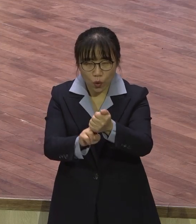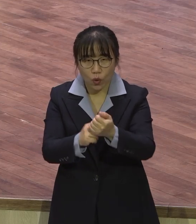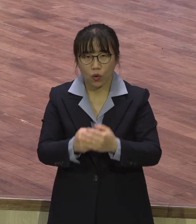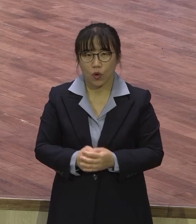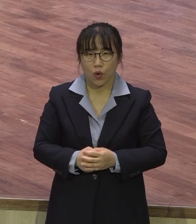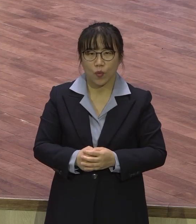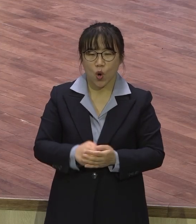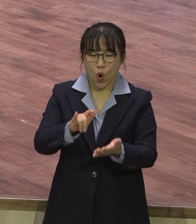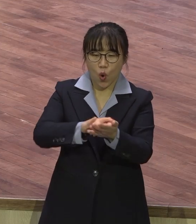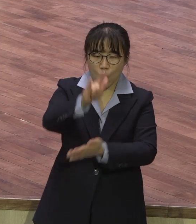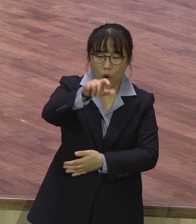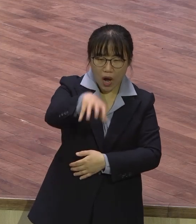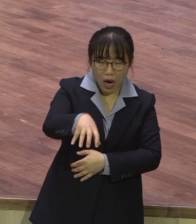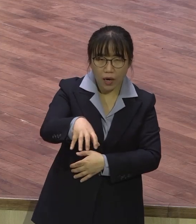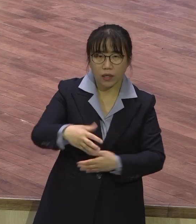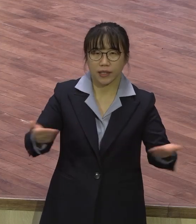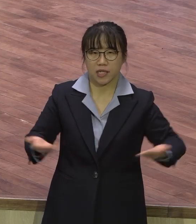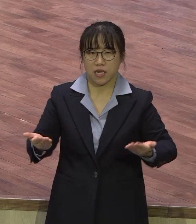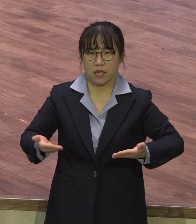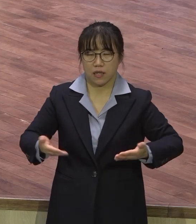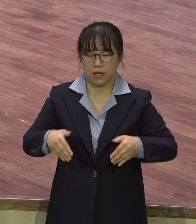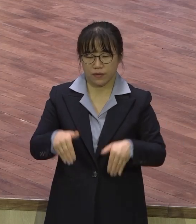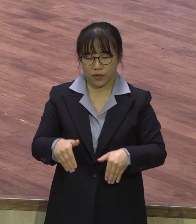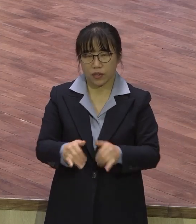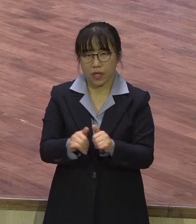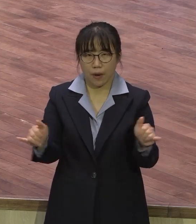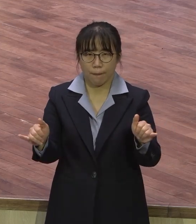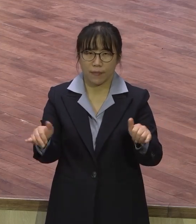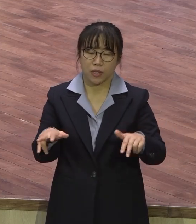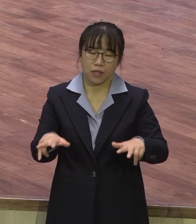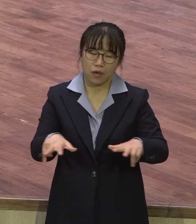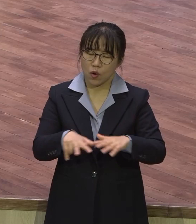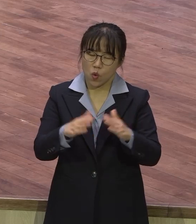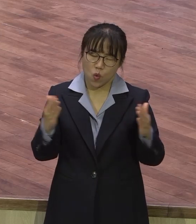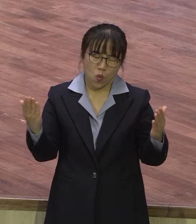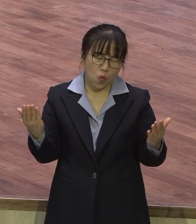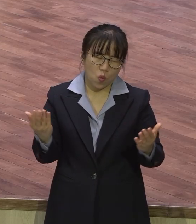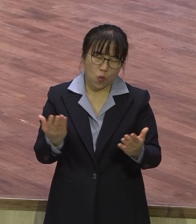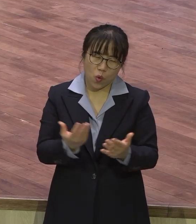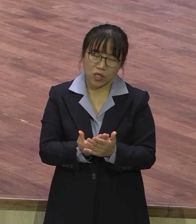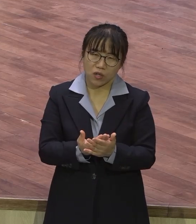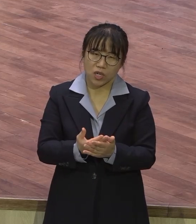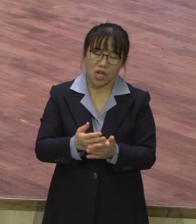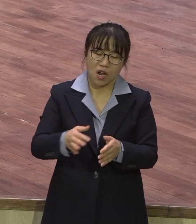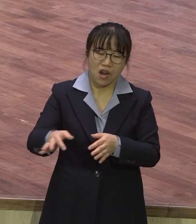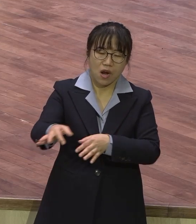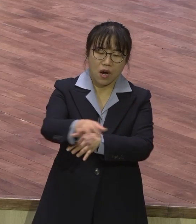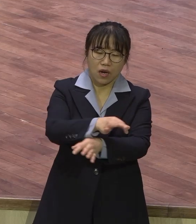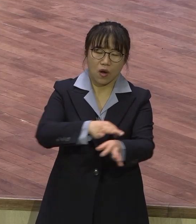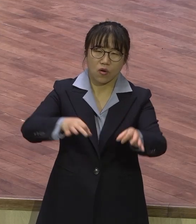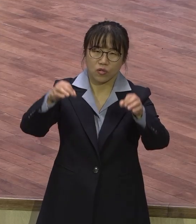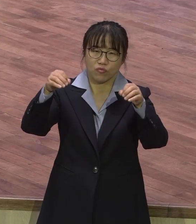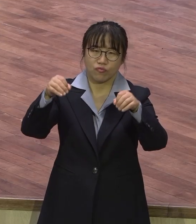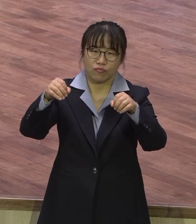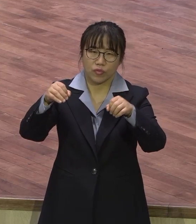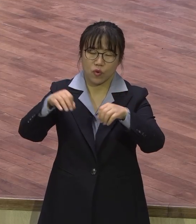항공 쪽에 이런 분들이 지금 거의 손님이 없으니까